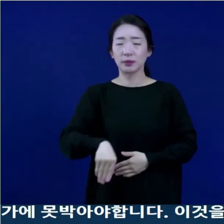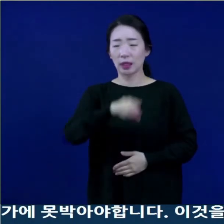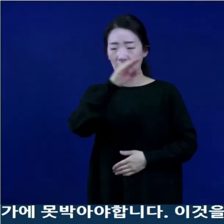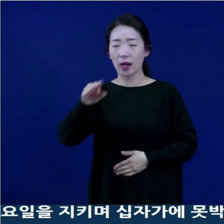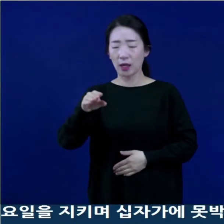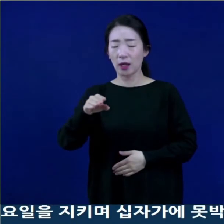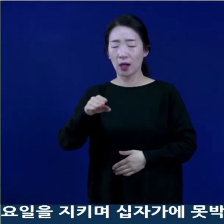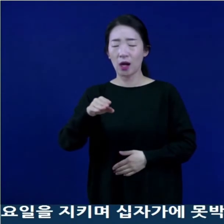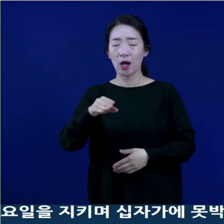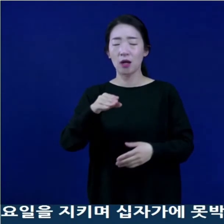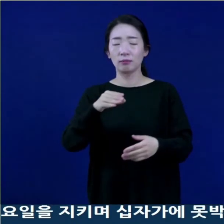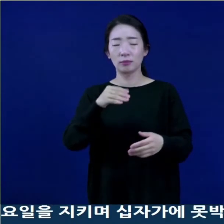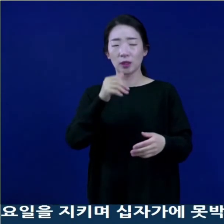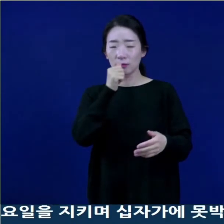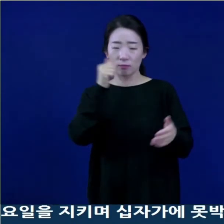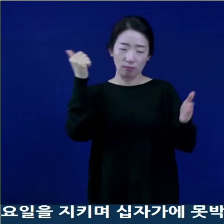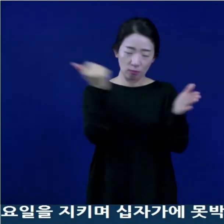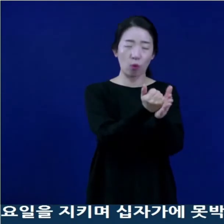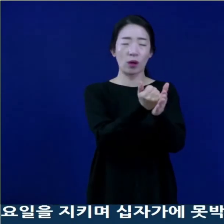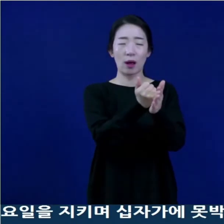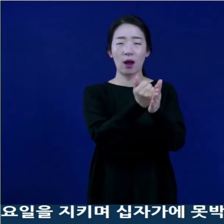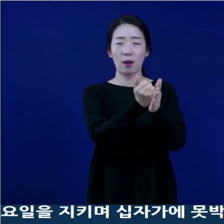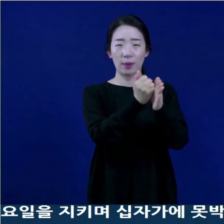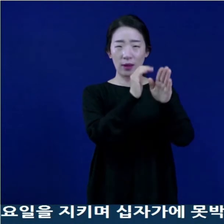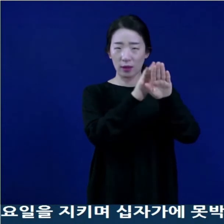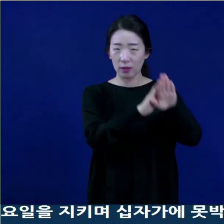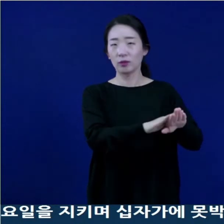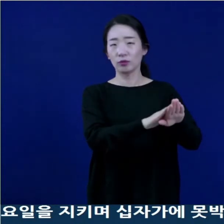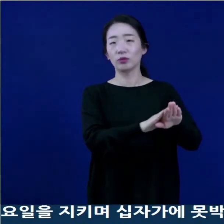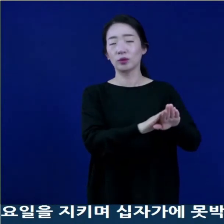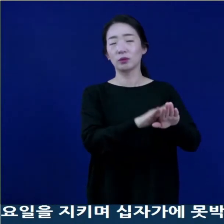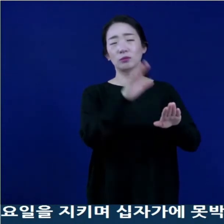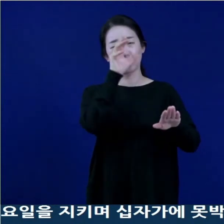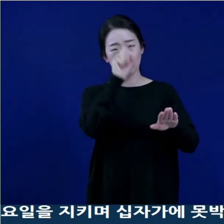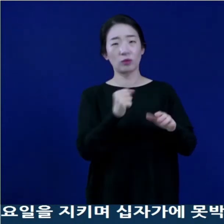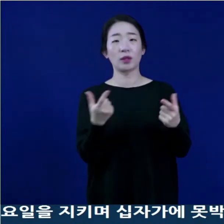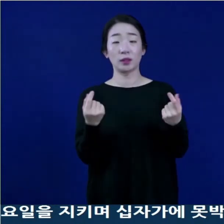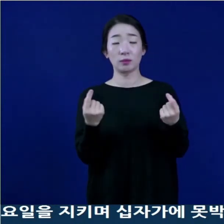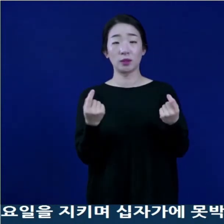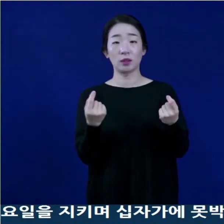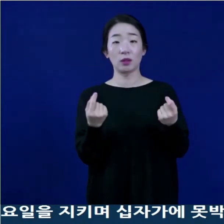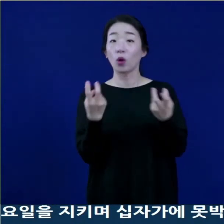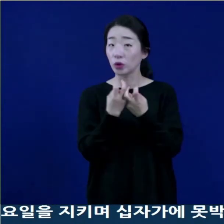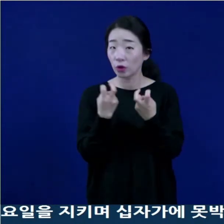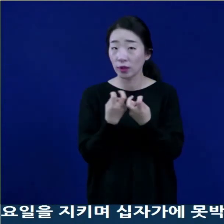그런 상징적인 훈련을 해볼 수 있을까요?